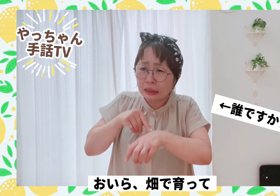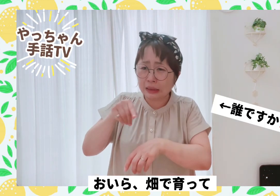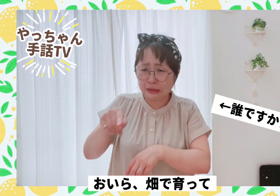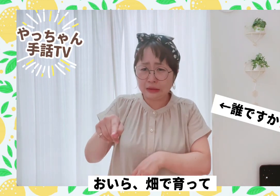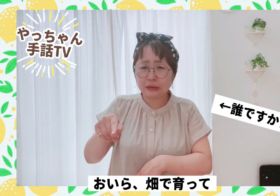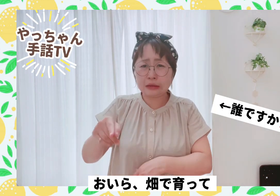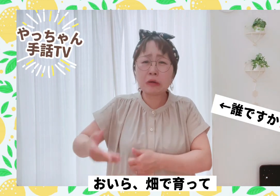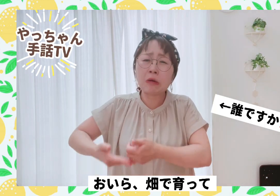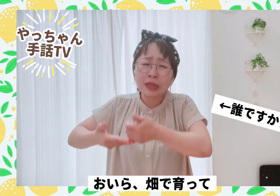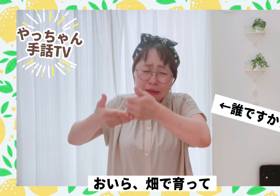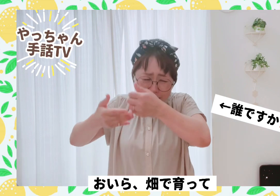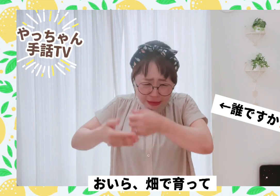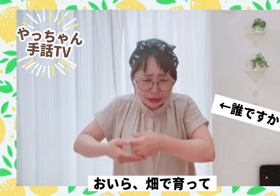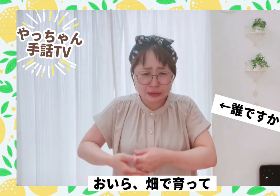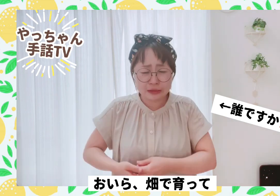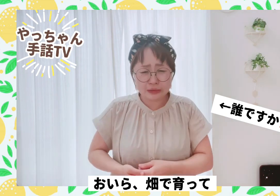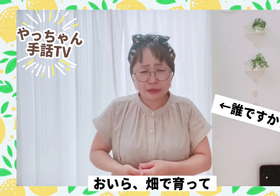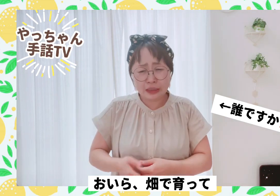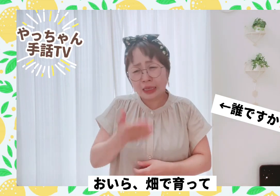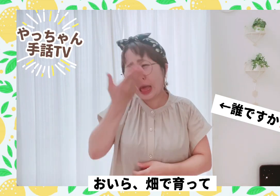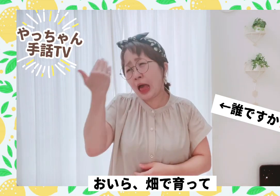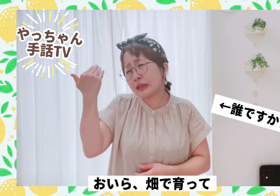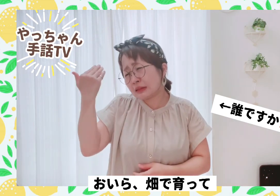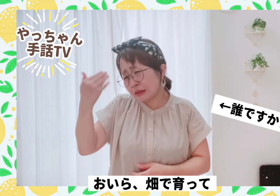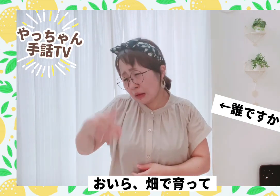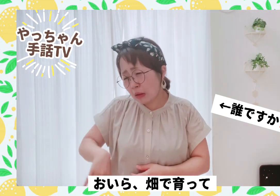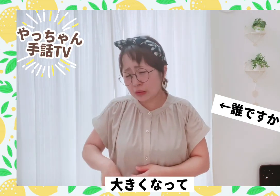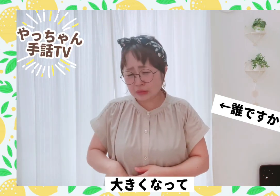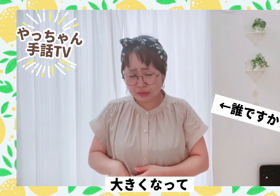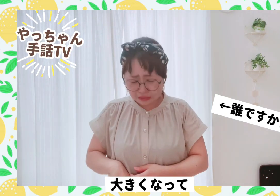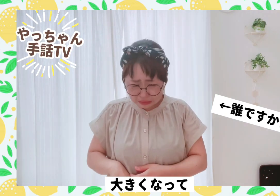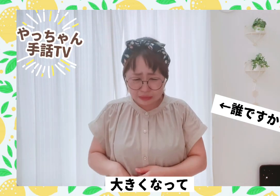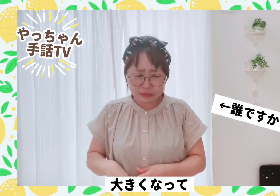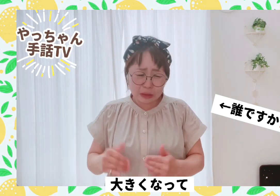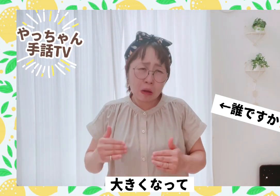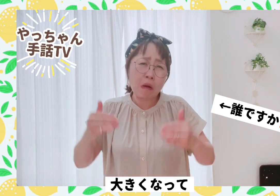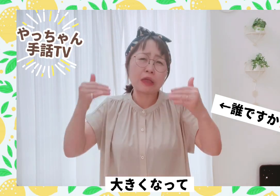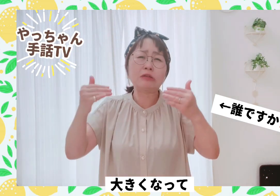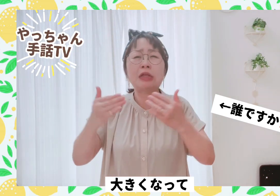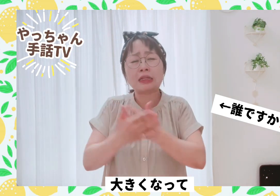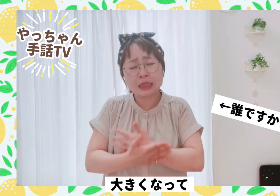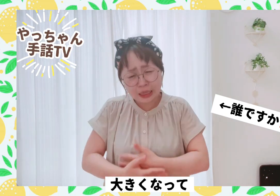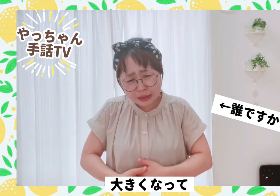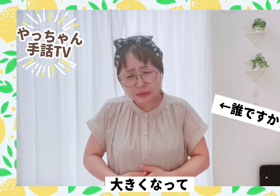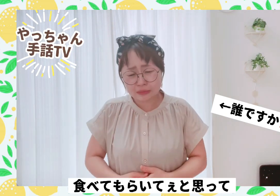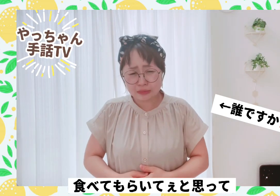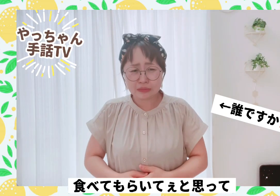おいら畑で育って、やっと大きくなって